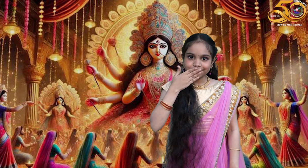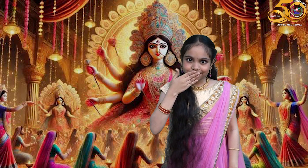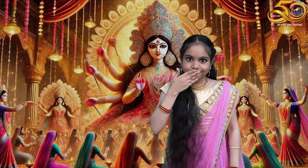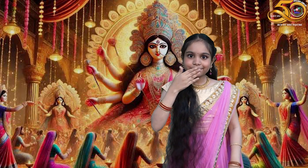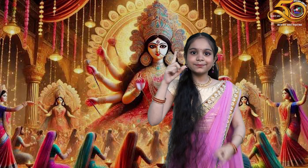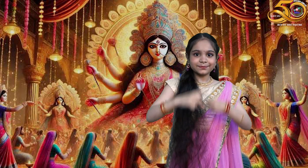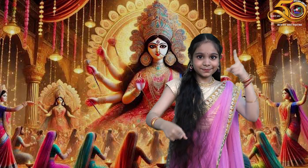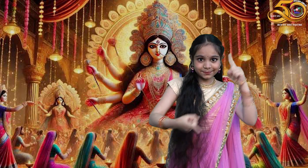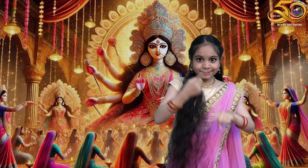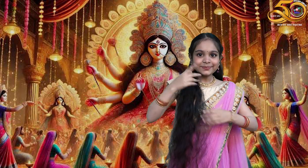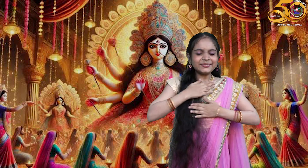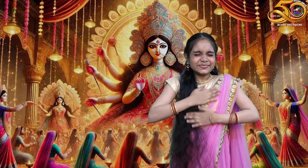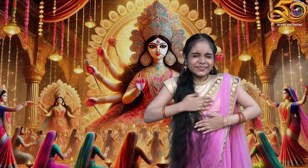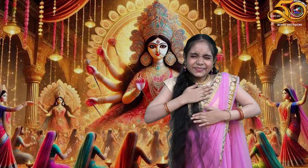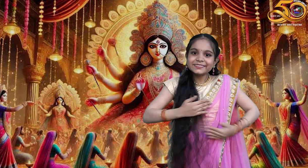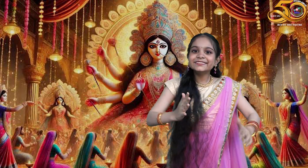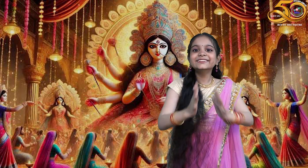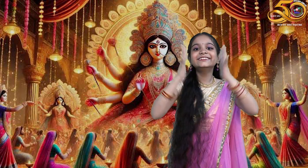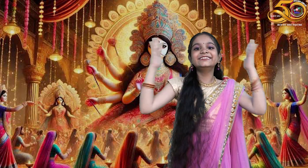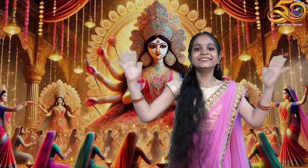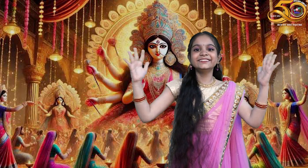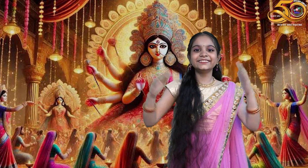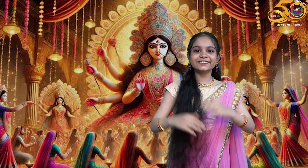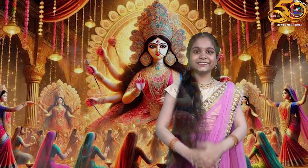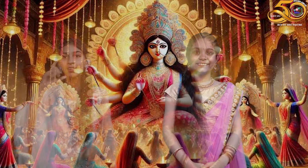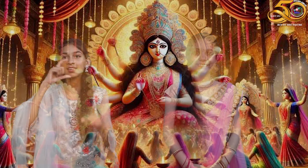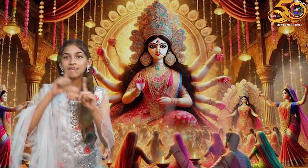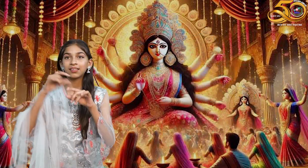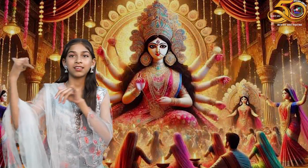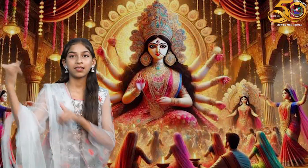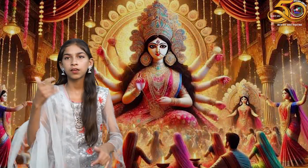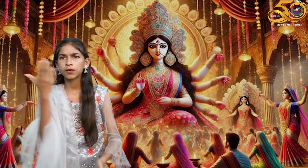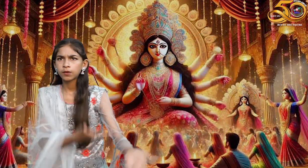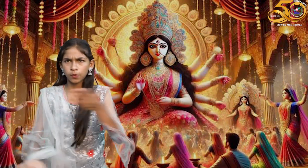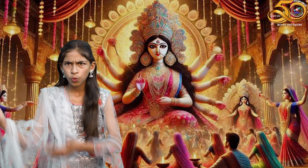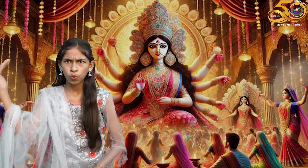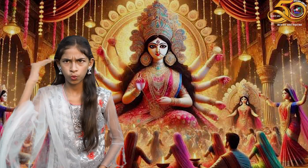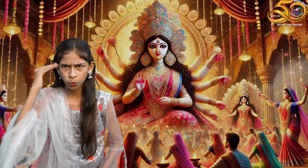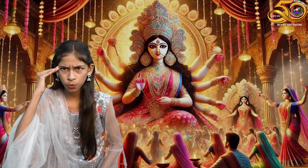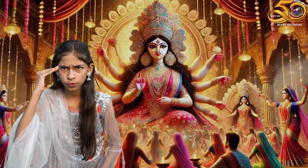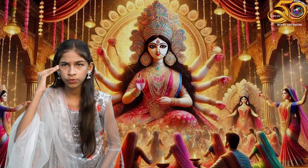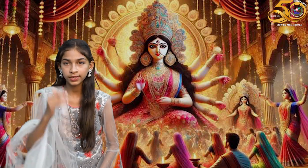वरत रखते हैं, गर्बे खेलते हैं तता खूब हर्शित होते हैं अब सब जानते हैं कि मादुर्गा कौन है